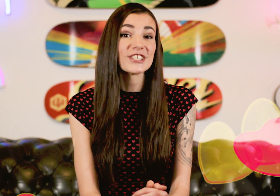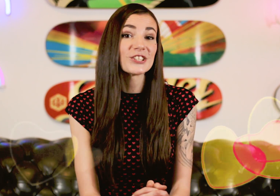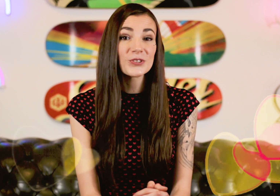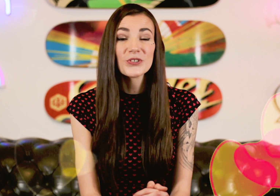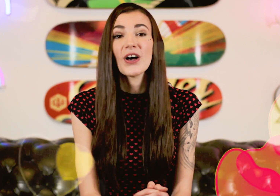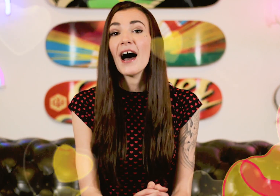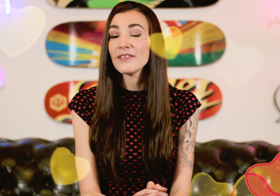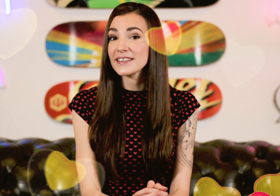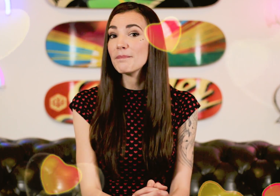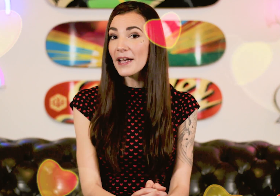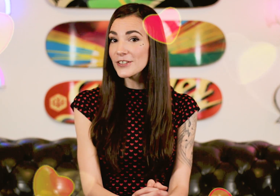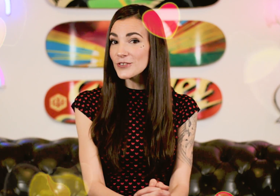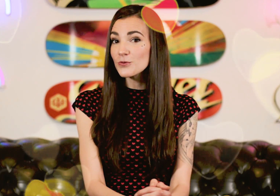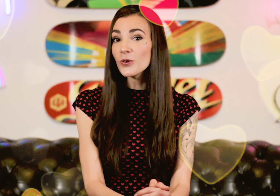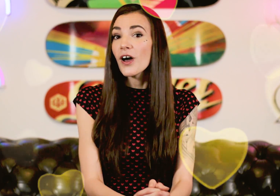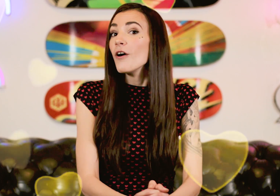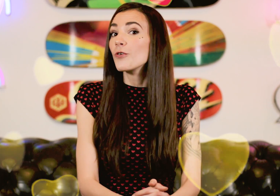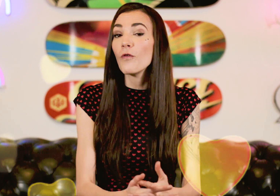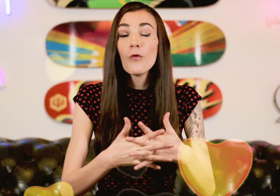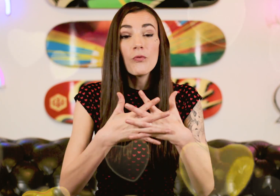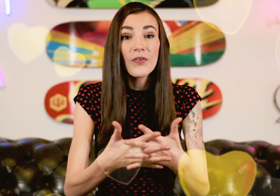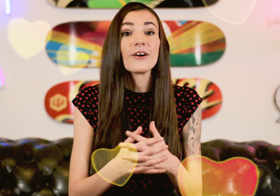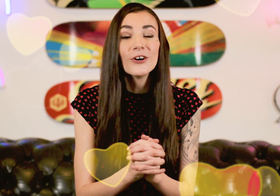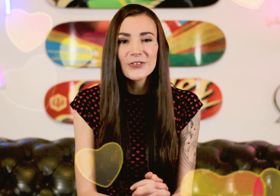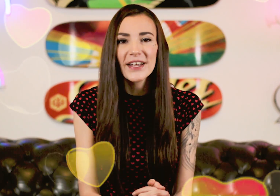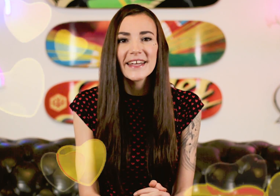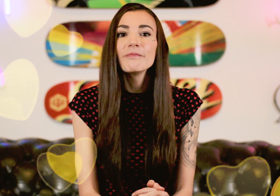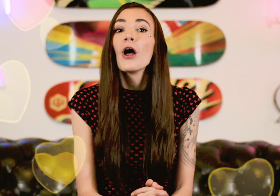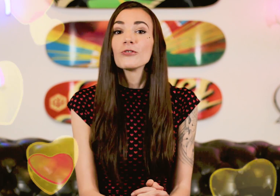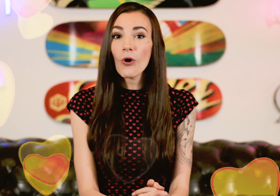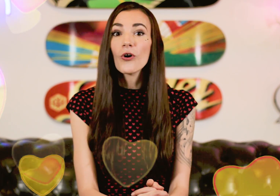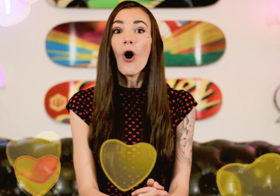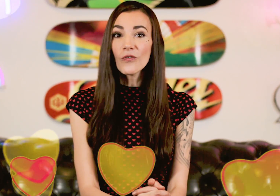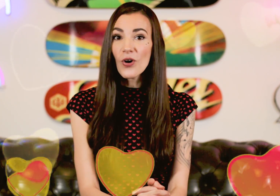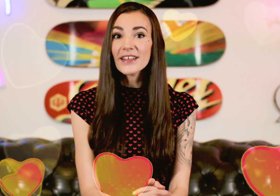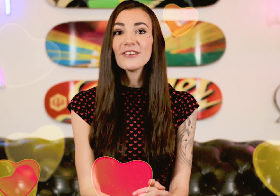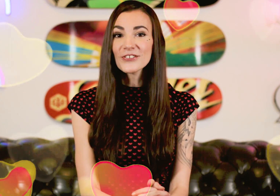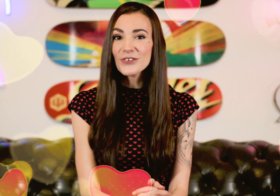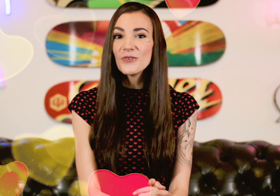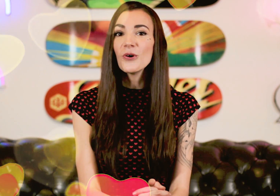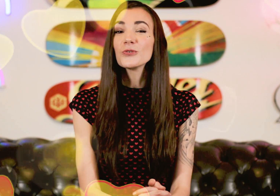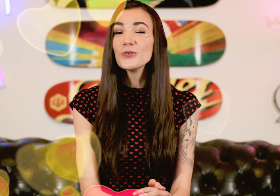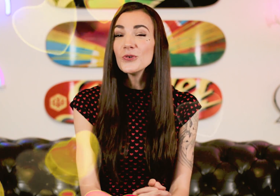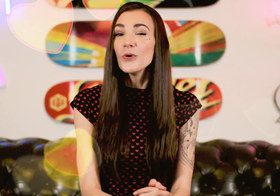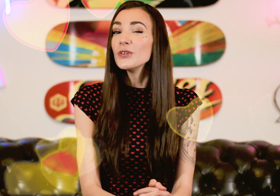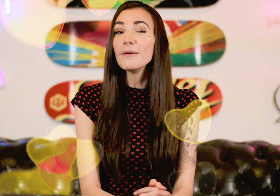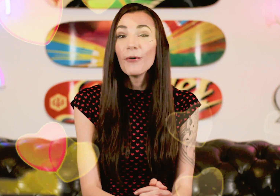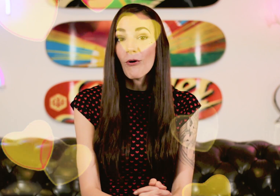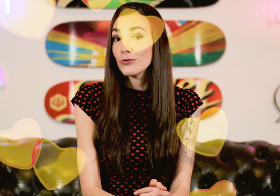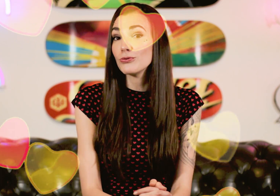des choses avec des personnes sourdes que vous pouvez côtoyer. Donc on voit dans ce cours tous les mots autour